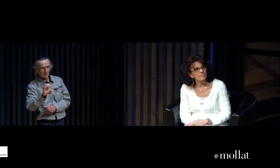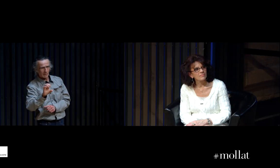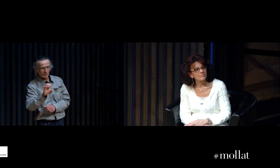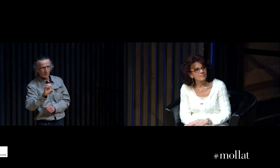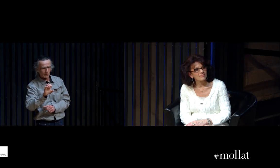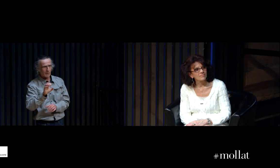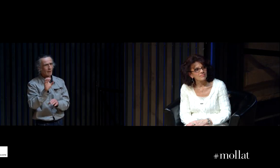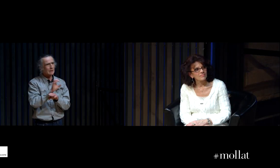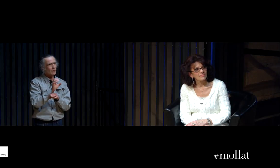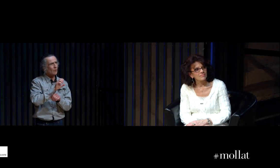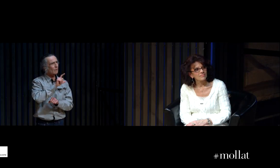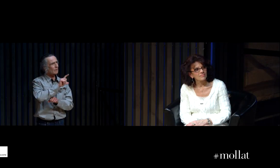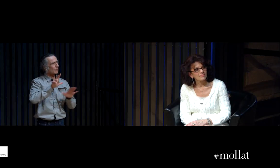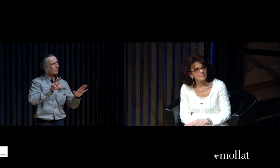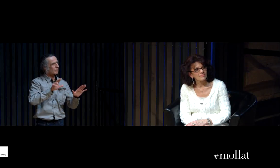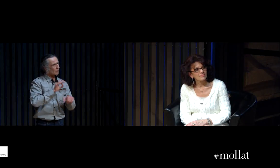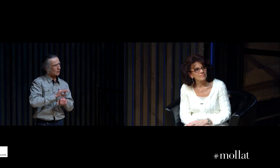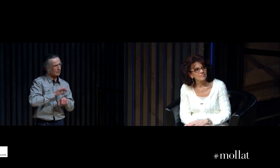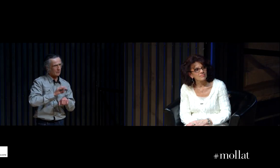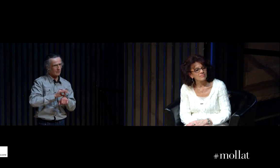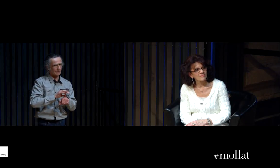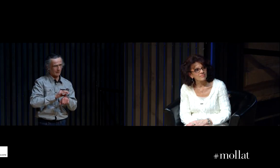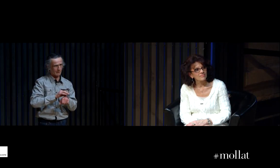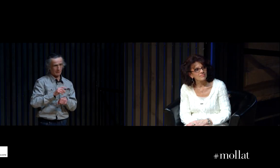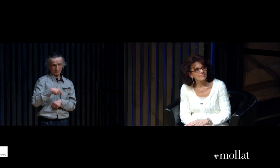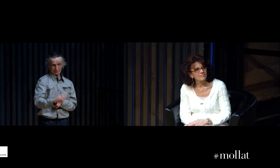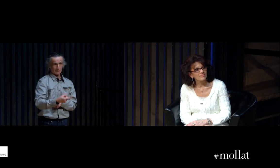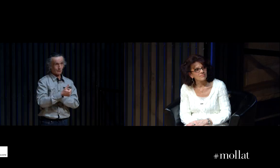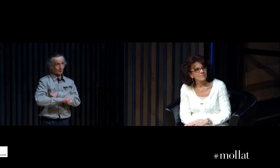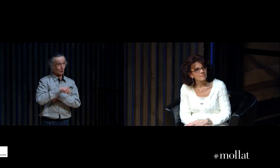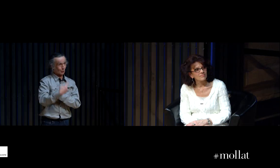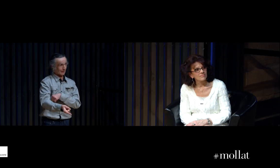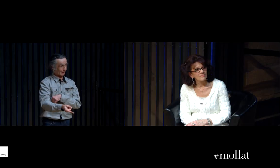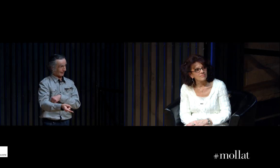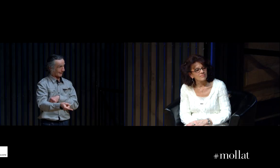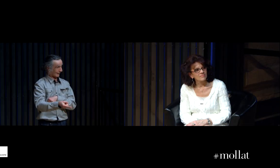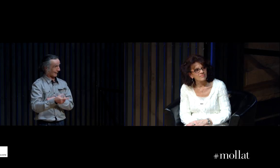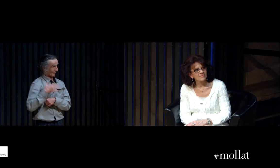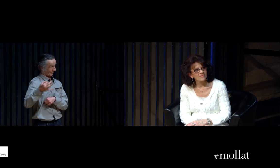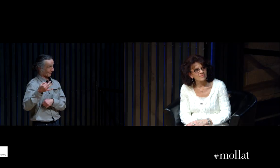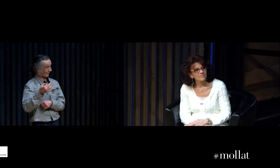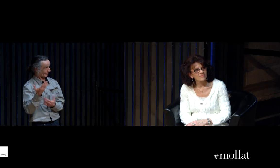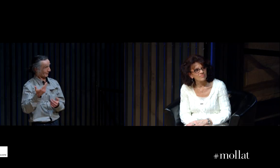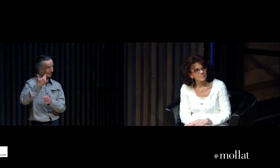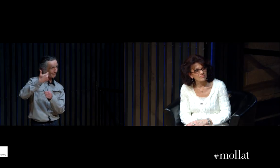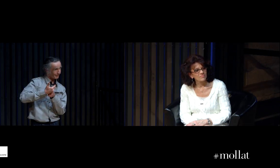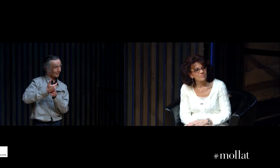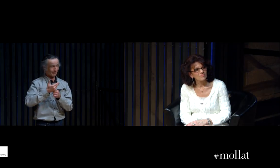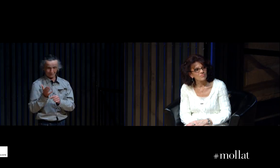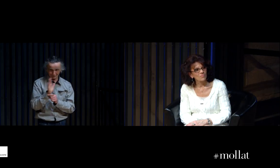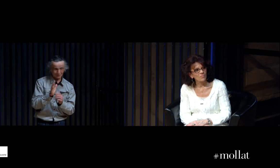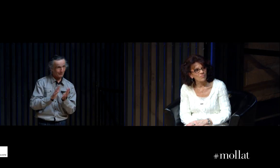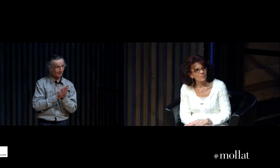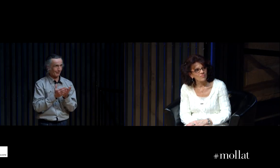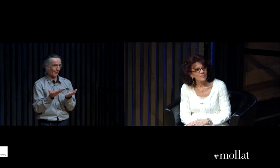aussi sur Arte, la chaîne Arte, il y a eu une émission. 28 minutes. La semaine prochaine, je